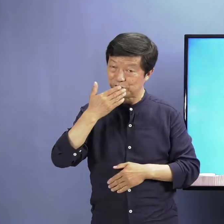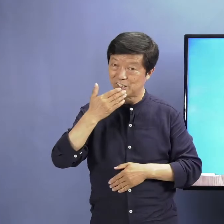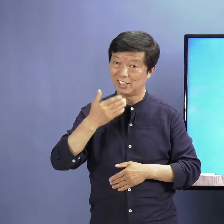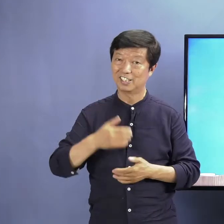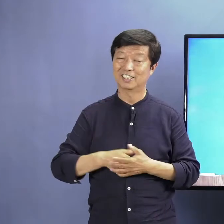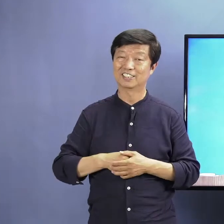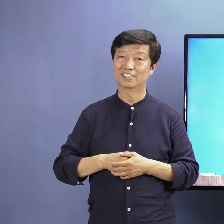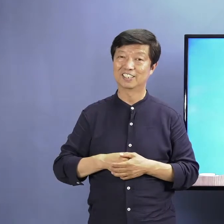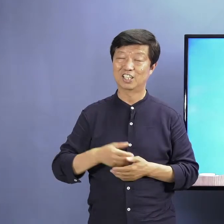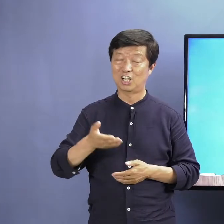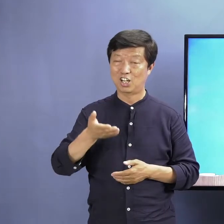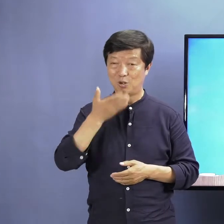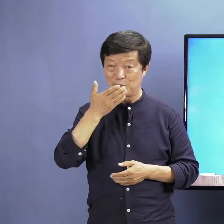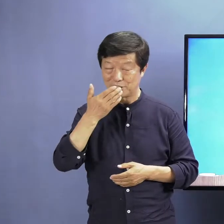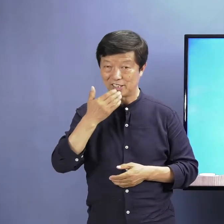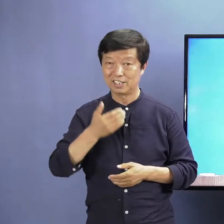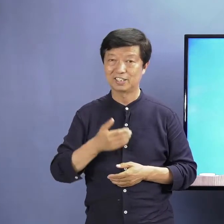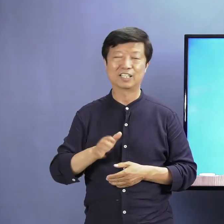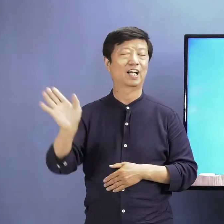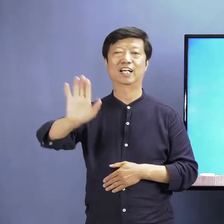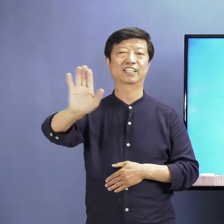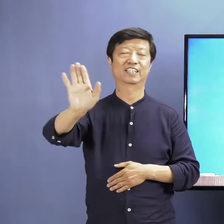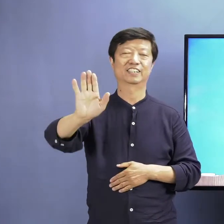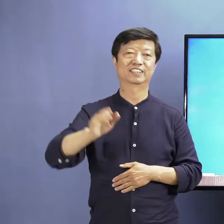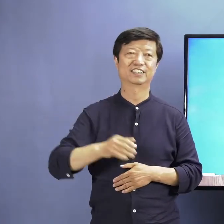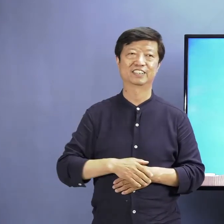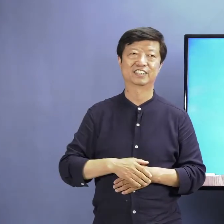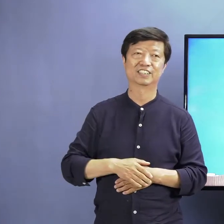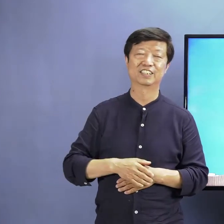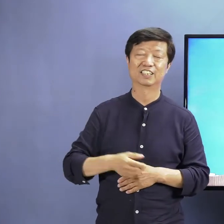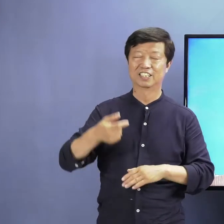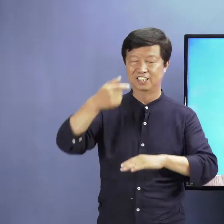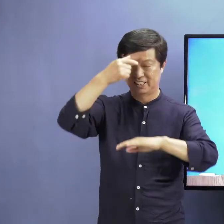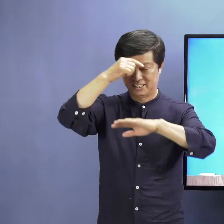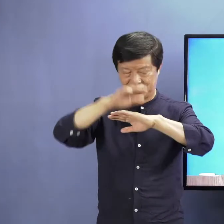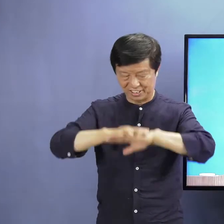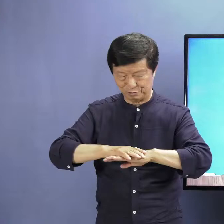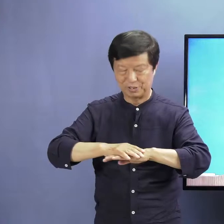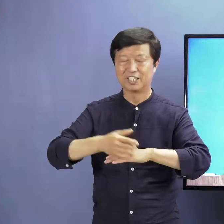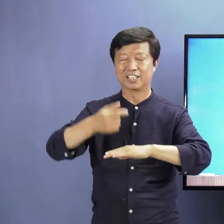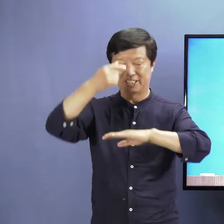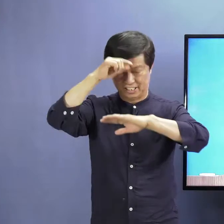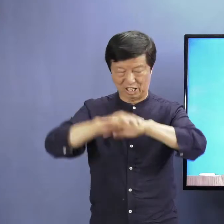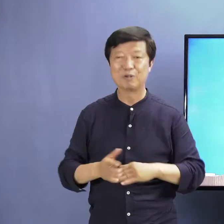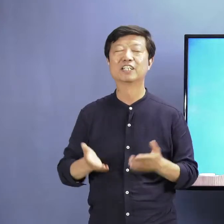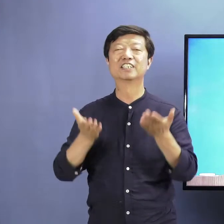밥 먹자에? 아니죠. 이건 예배를 말하는 겁니다.